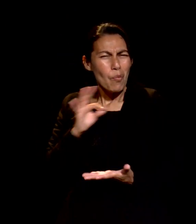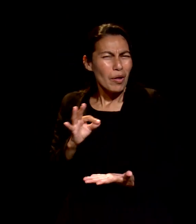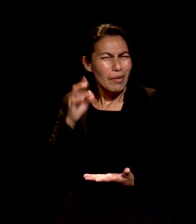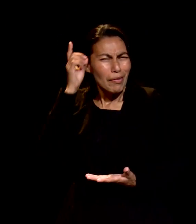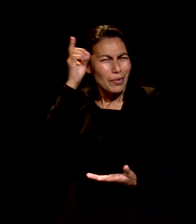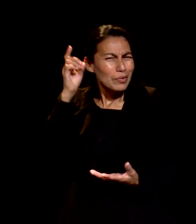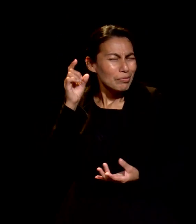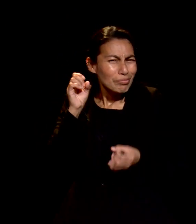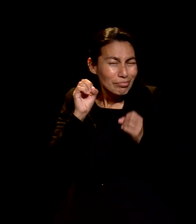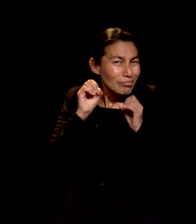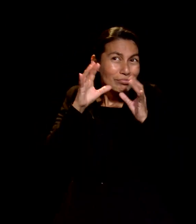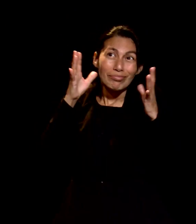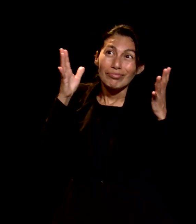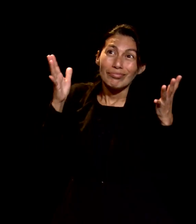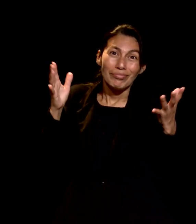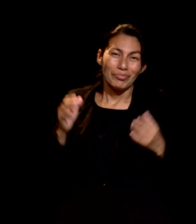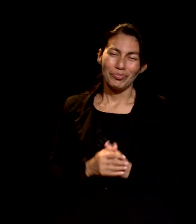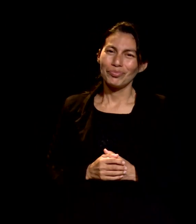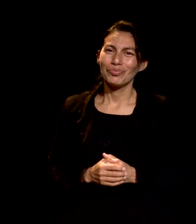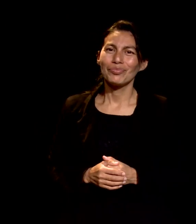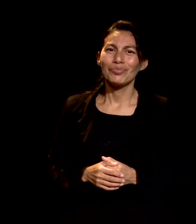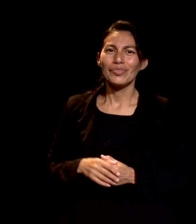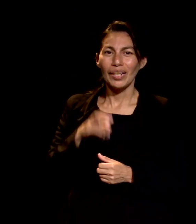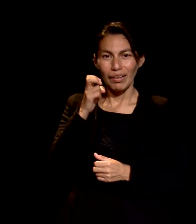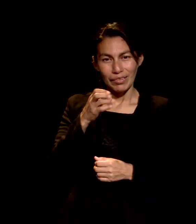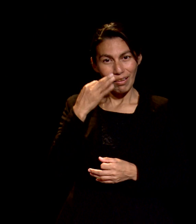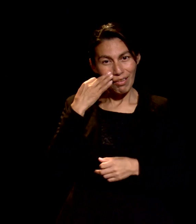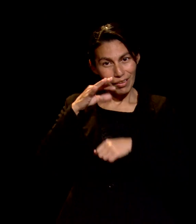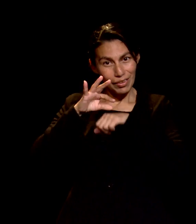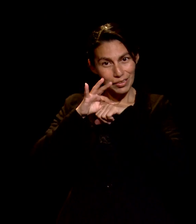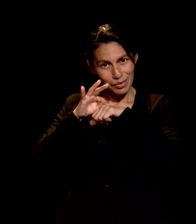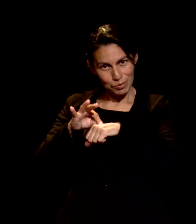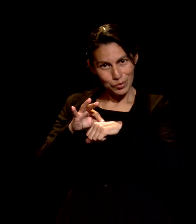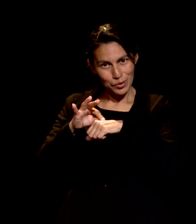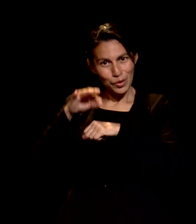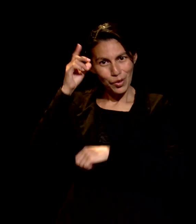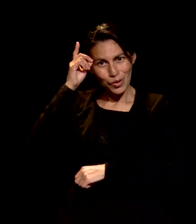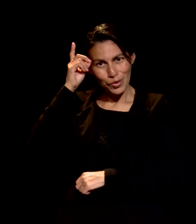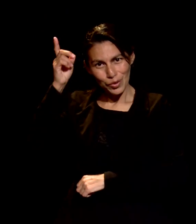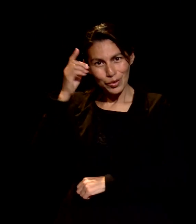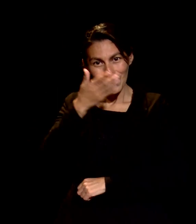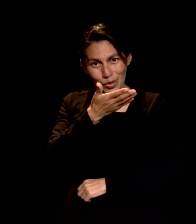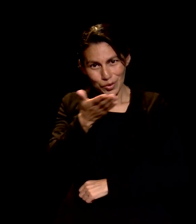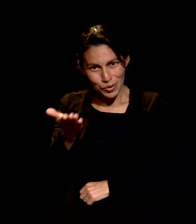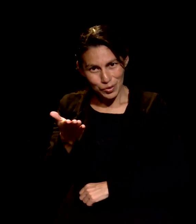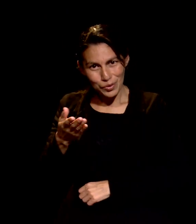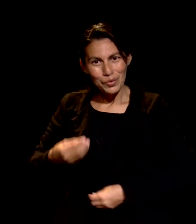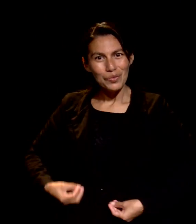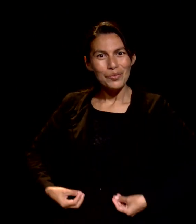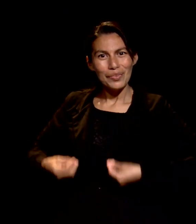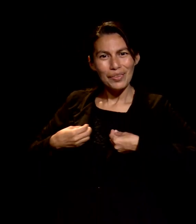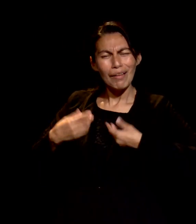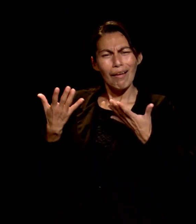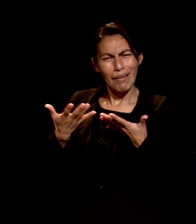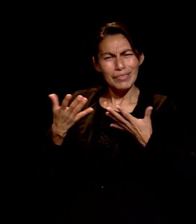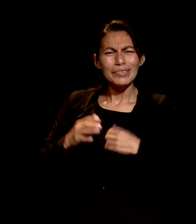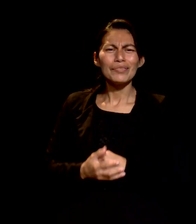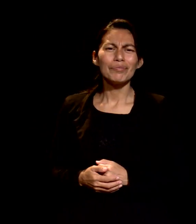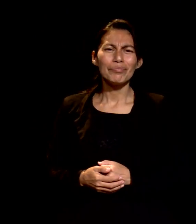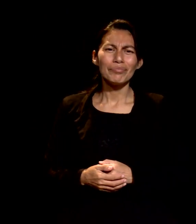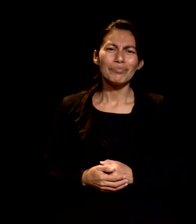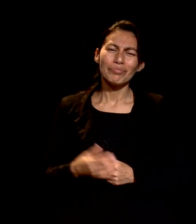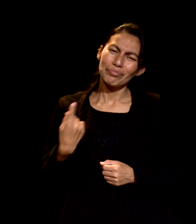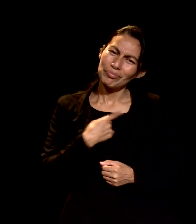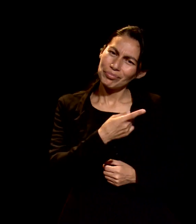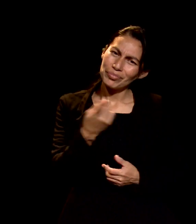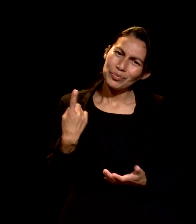increíble y es que este es un testimonio de lo que Dios quiere hacer con nuestras vidas ya sea